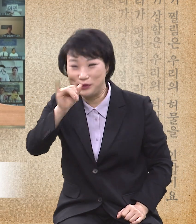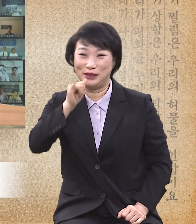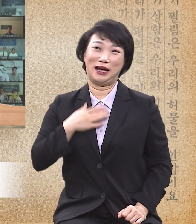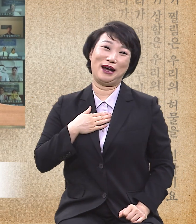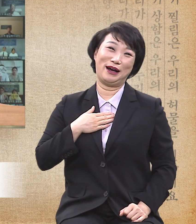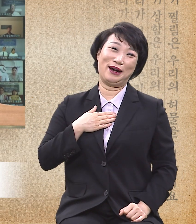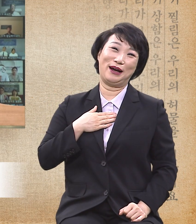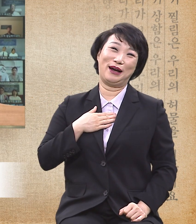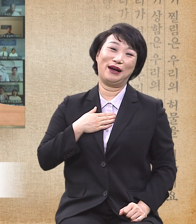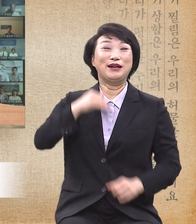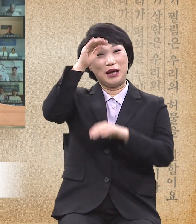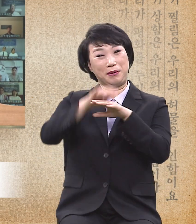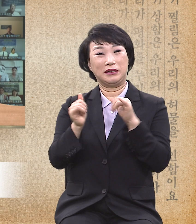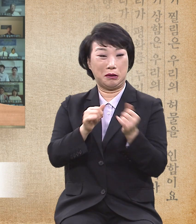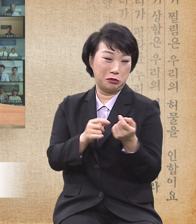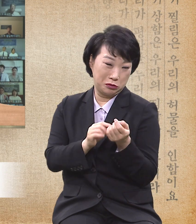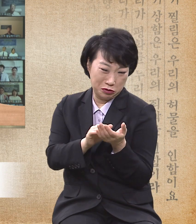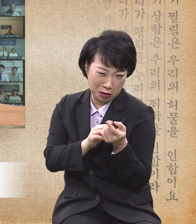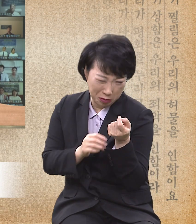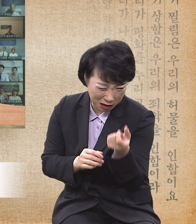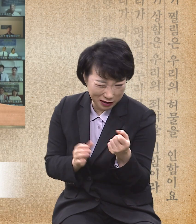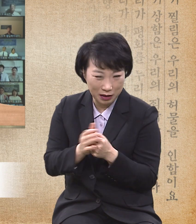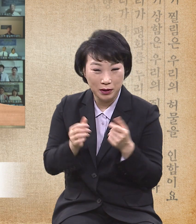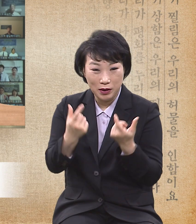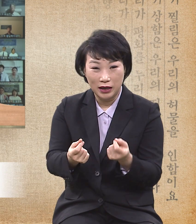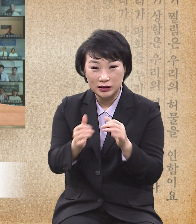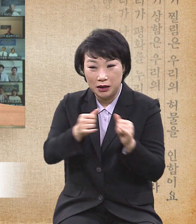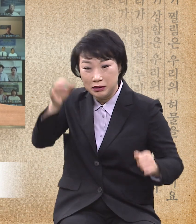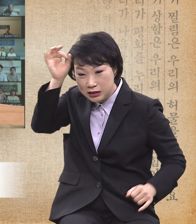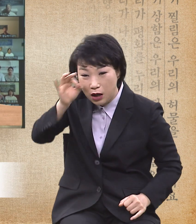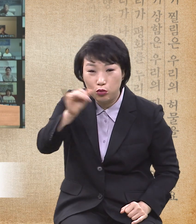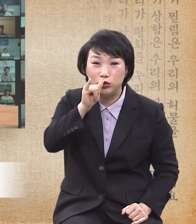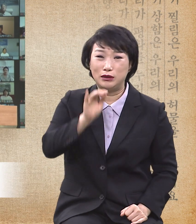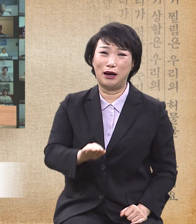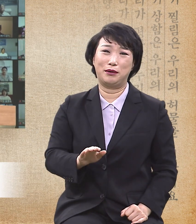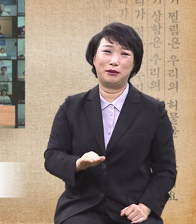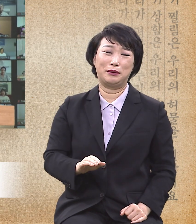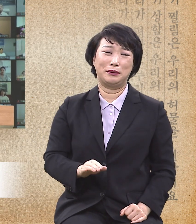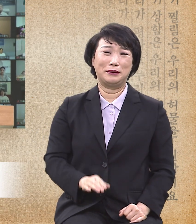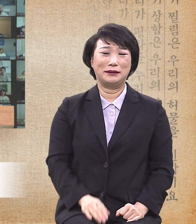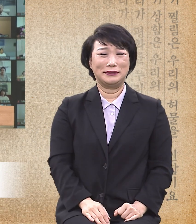얼마나 예배하는 자가 적으면 그런 자를 찾는다고 그랬어요.